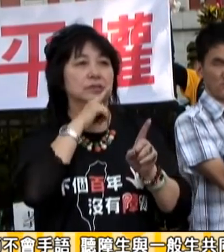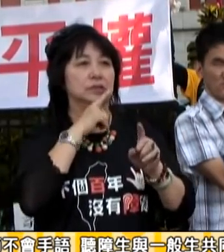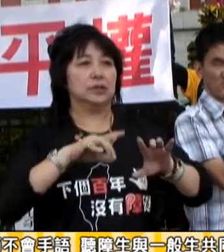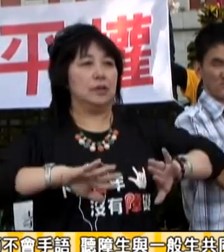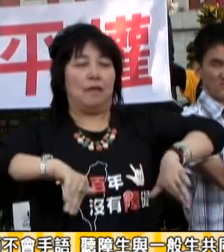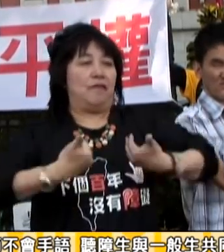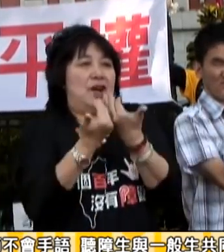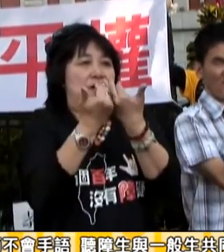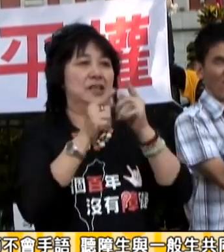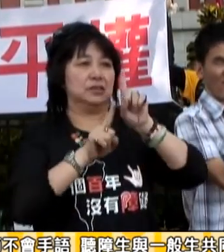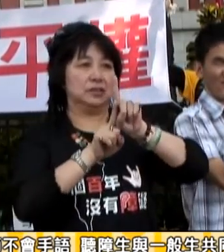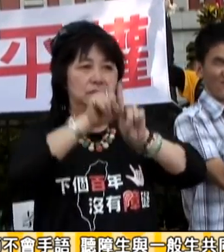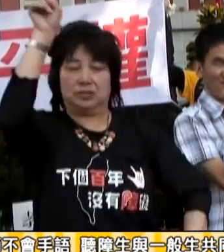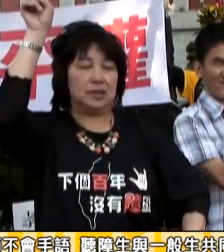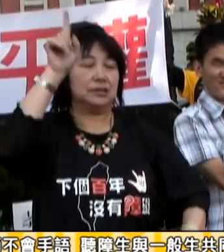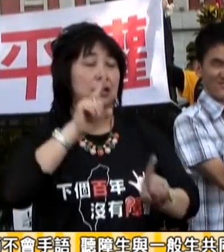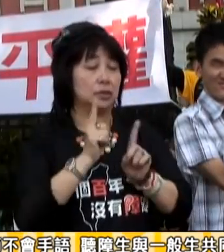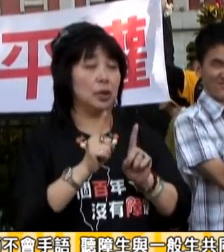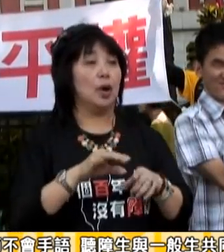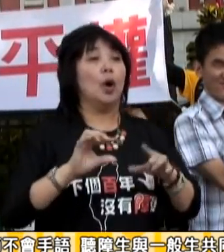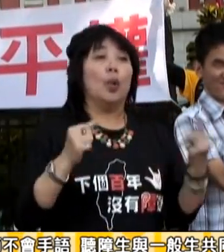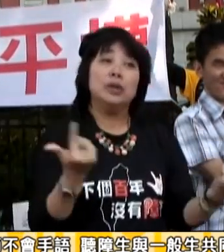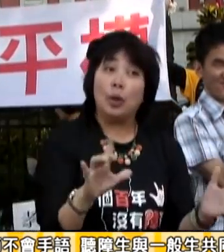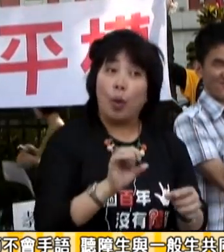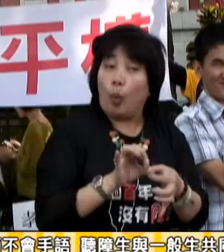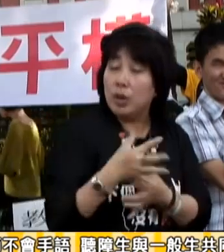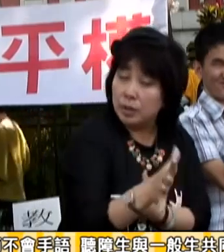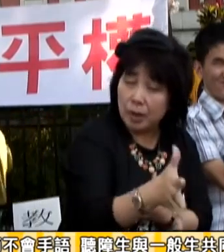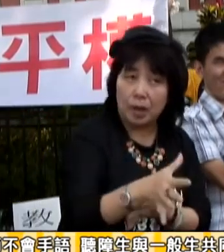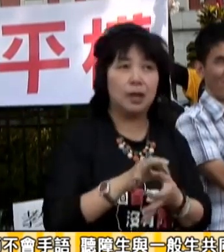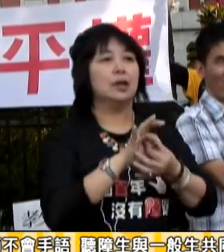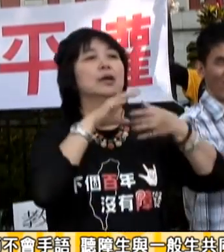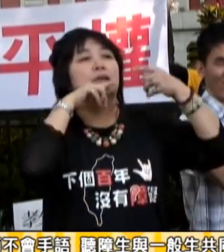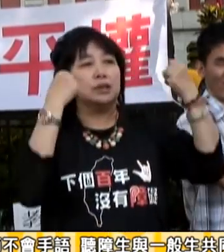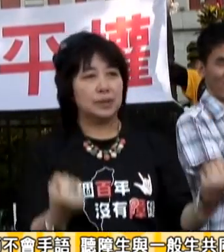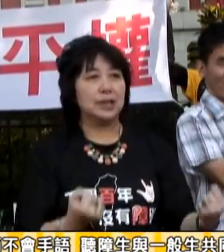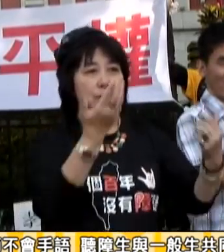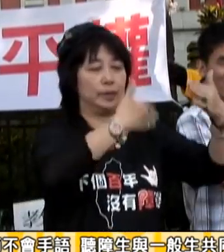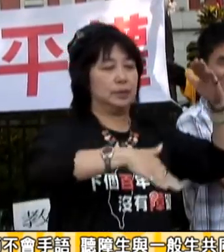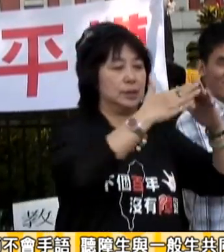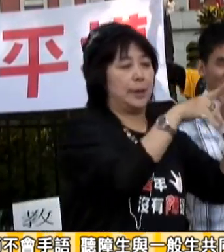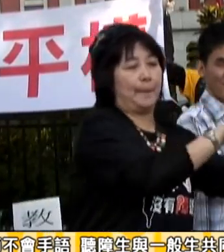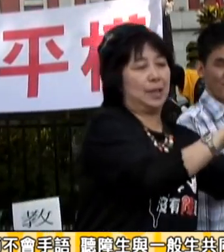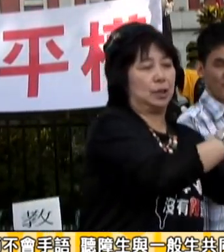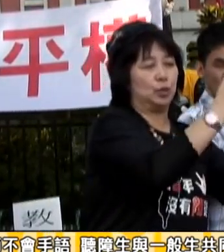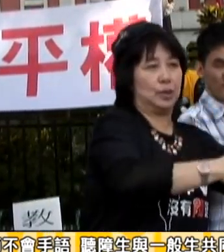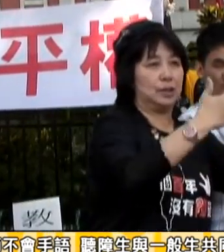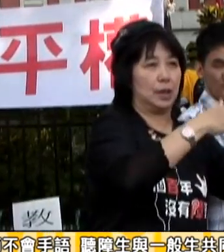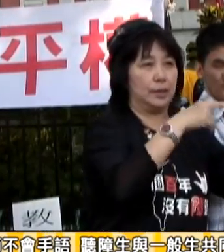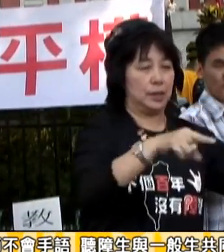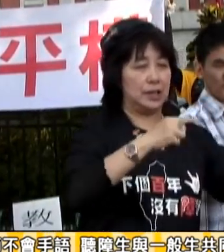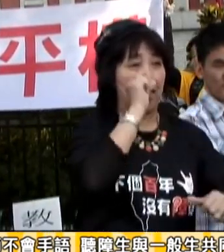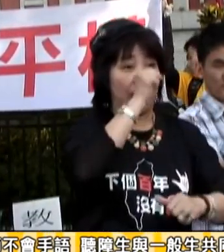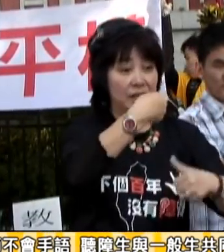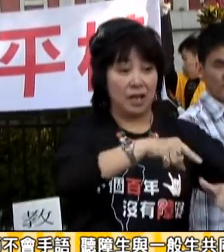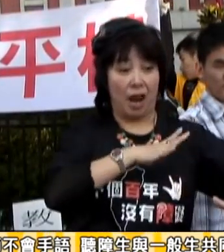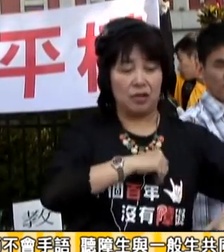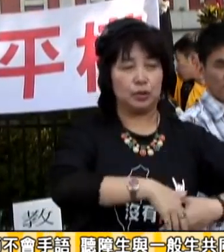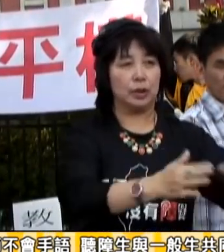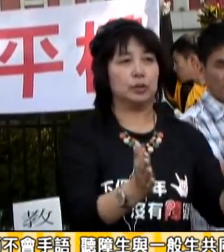现反而造成学习的整个大落差。为什么呢？因为在一般的学校就读的时特